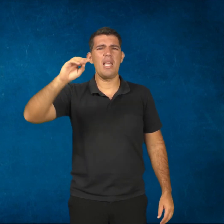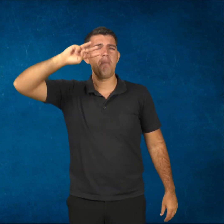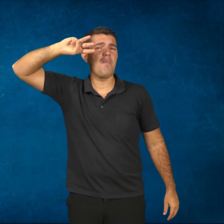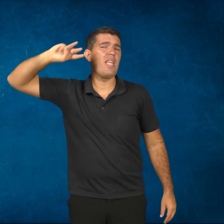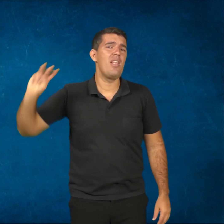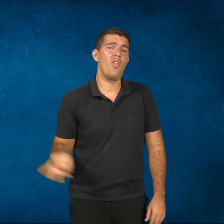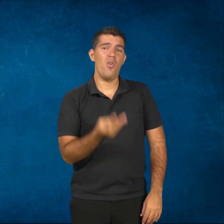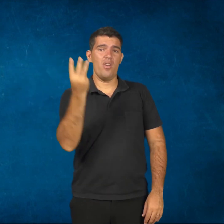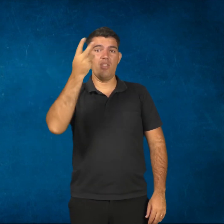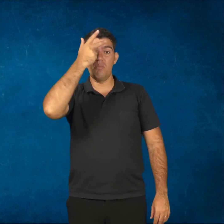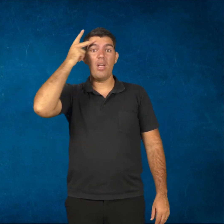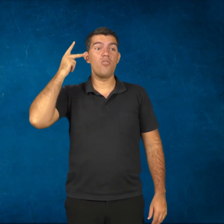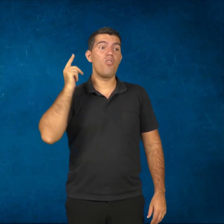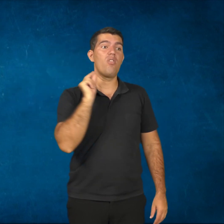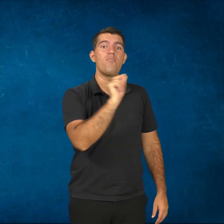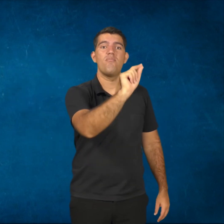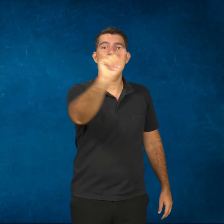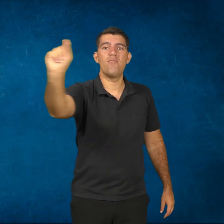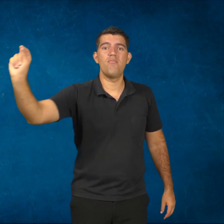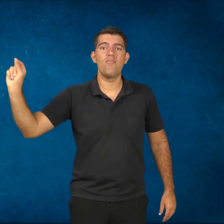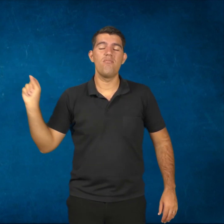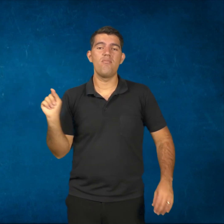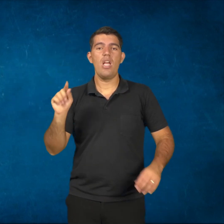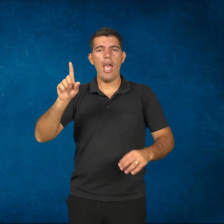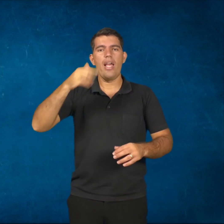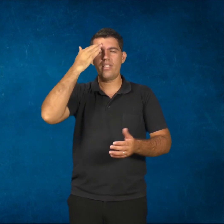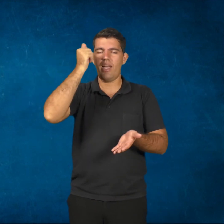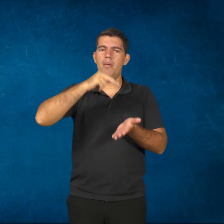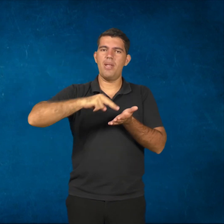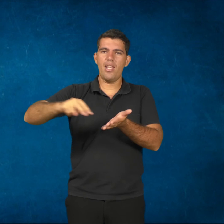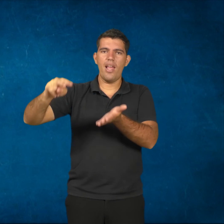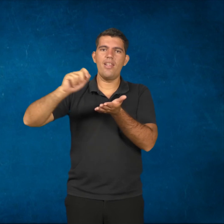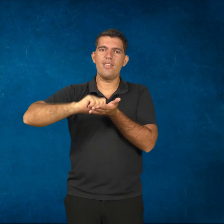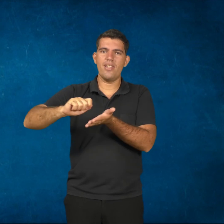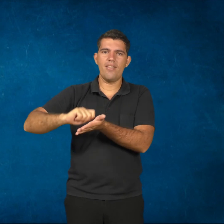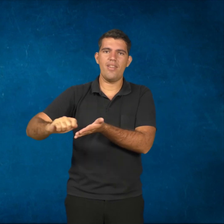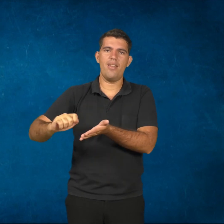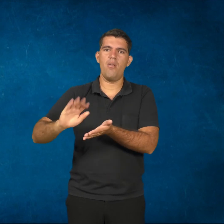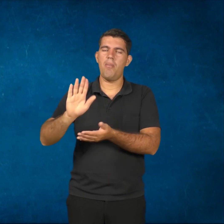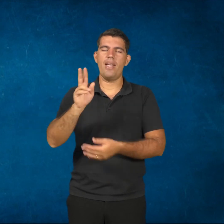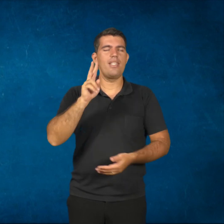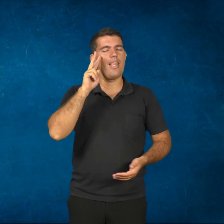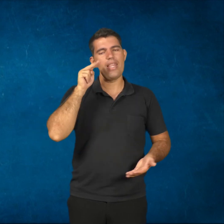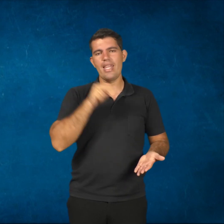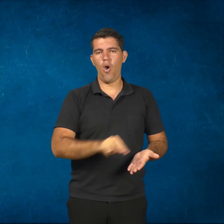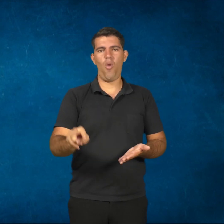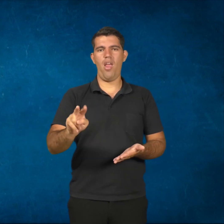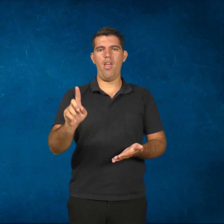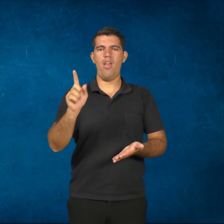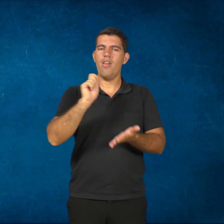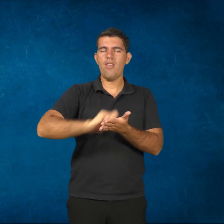milhões de pessoas que teoricamente sabem ler e escrever e não lê e não escreve.